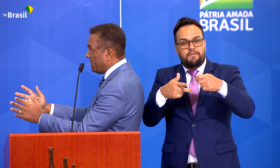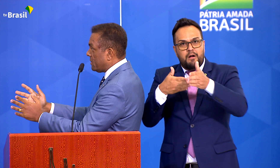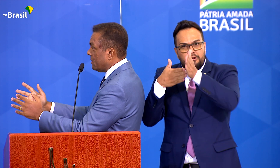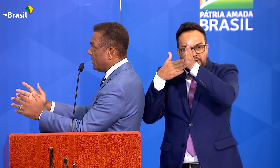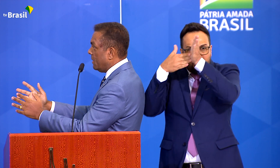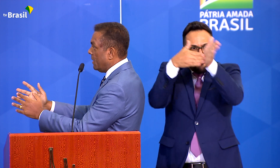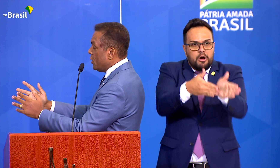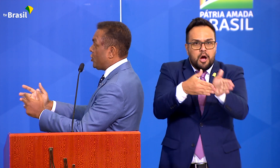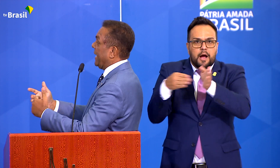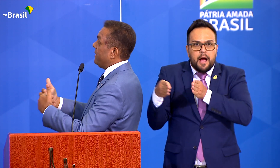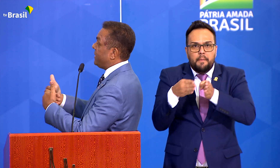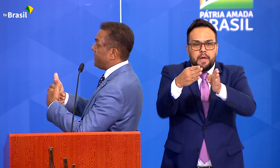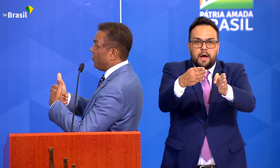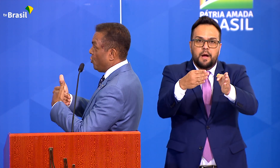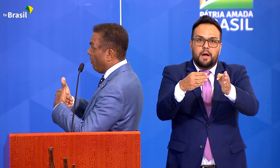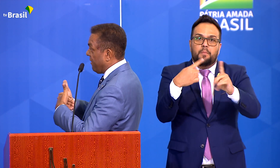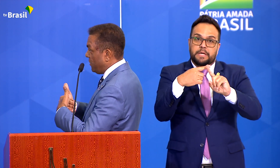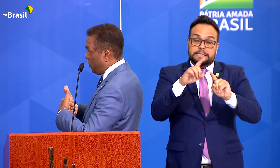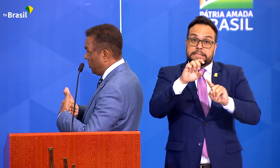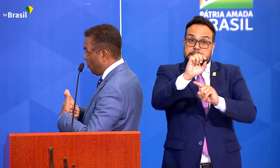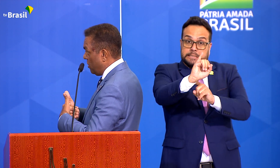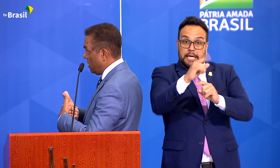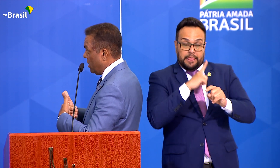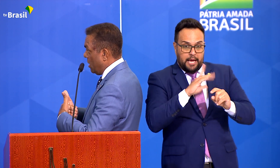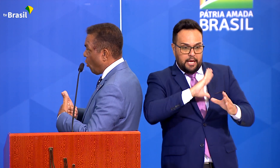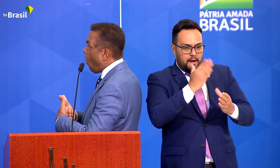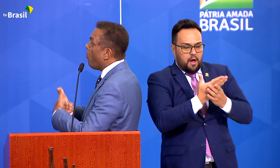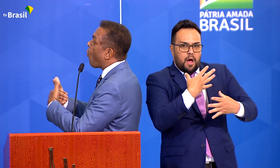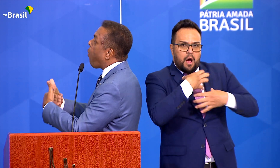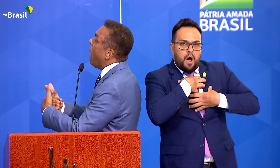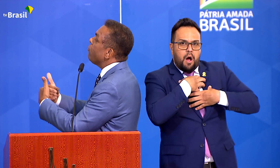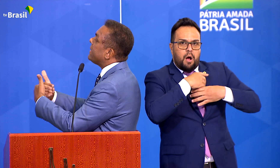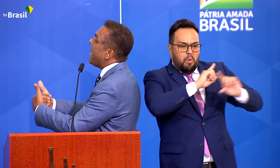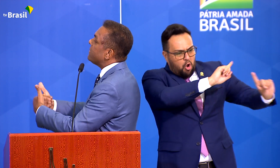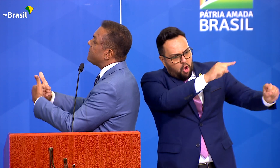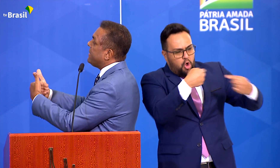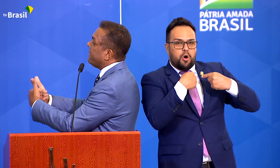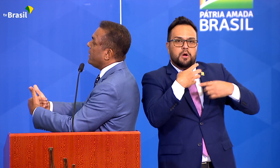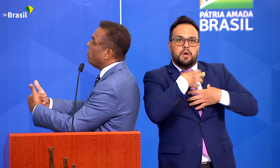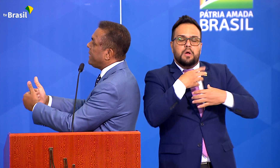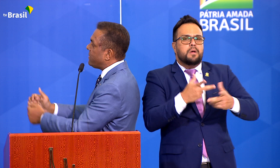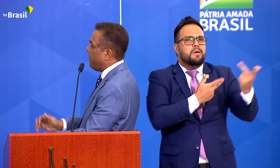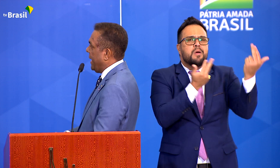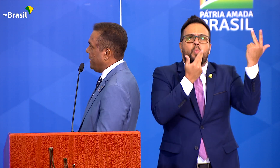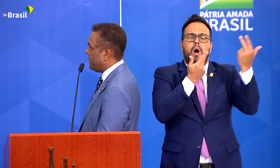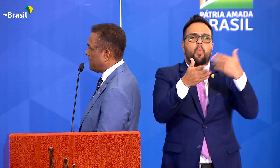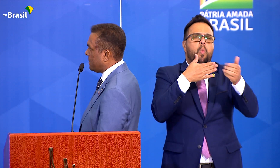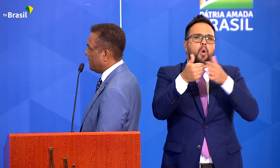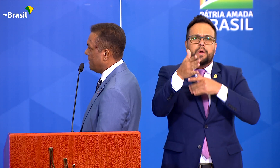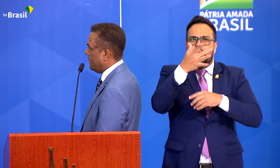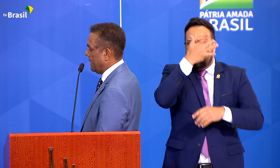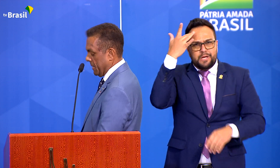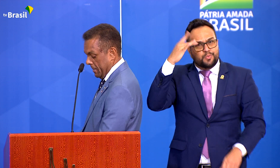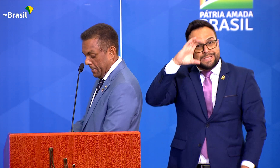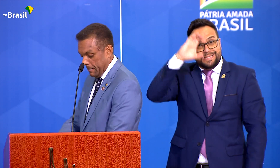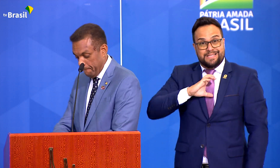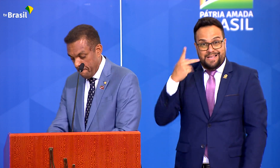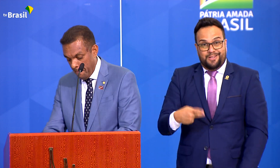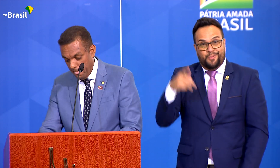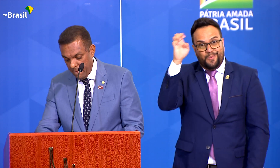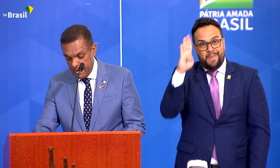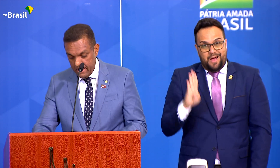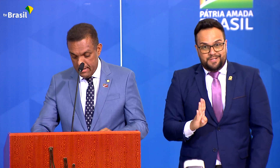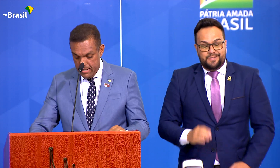processuais já que se sentiu ofendido como qualquer cidadão desse país